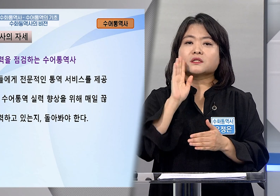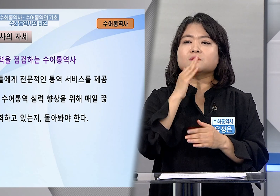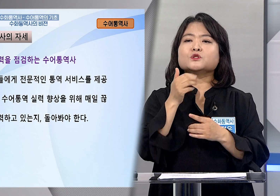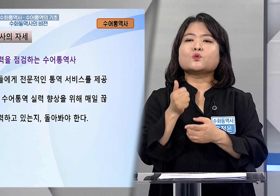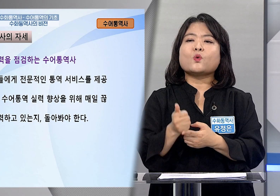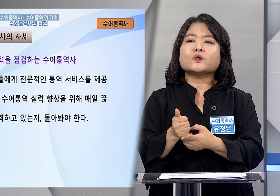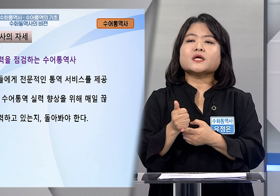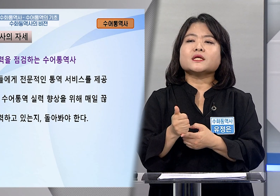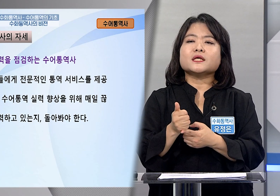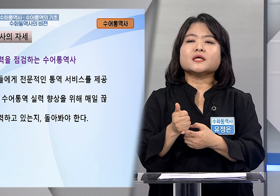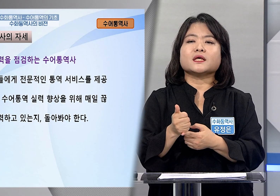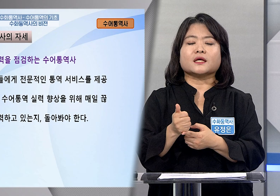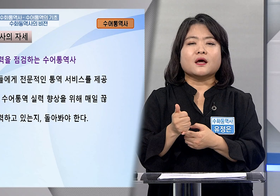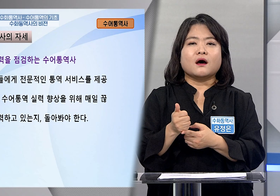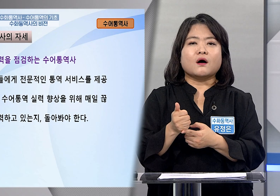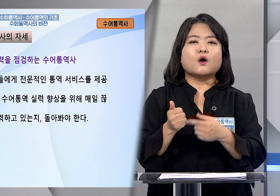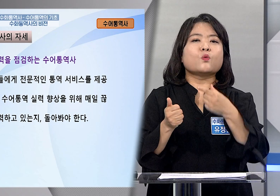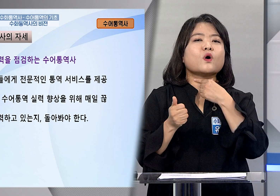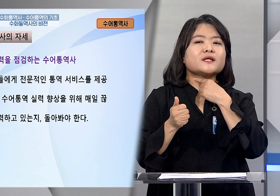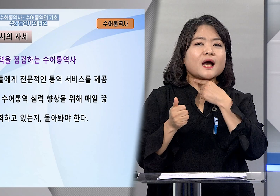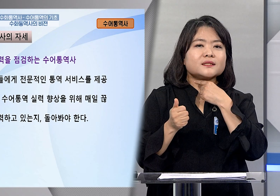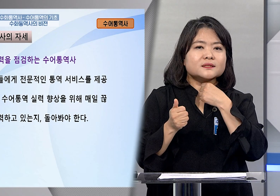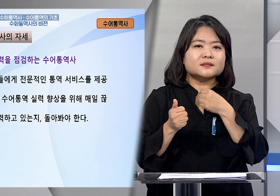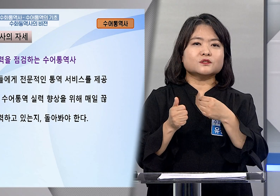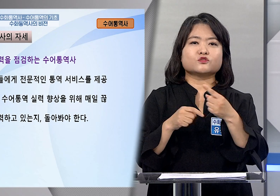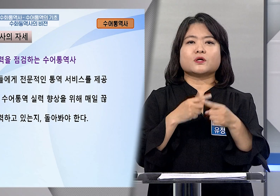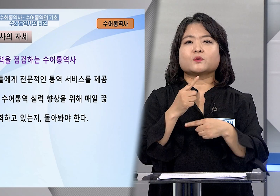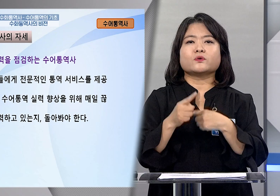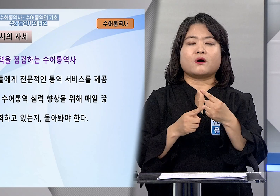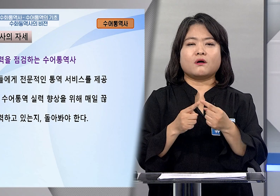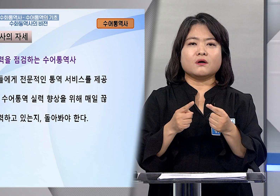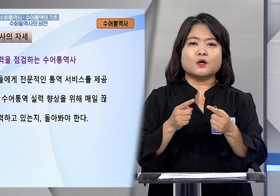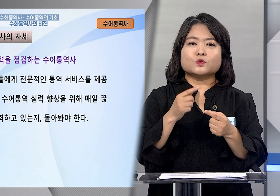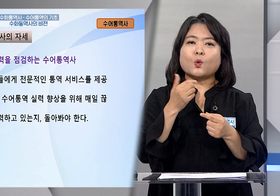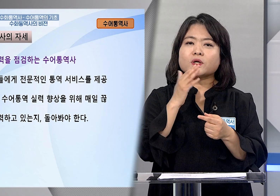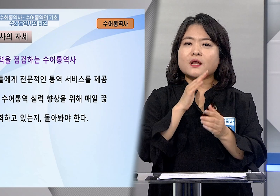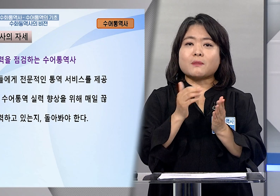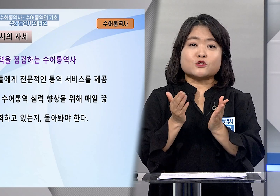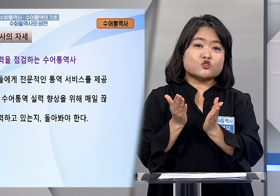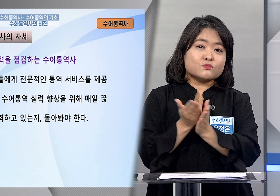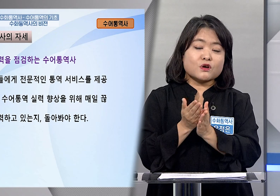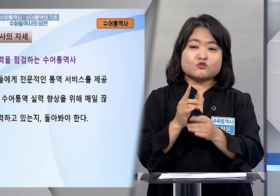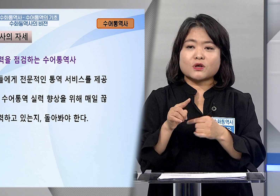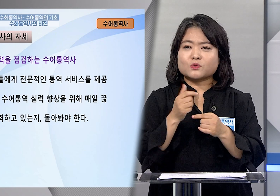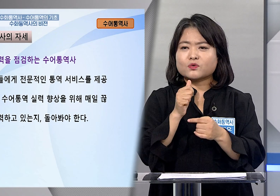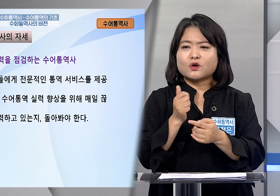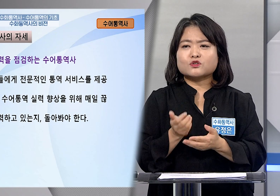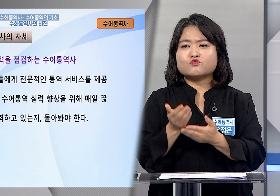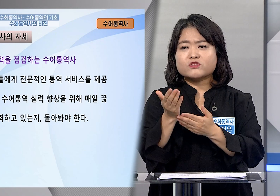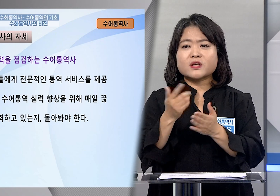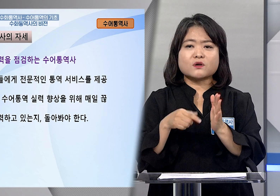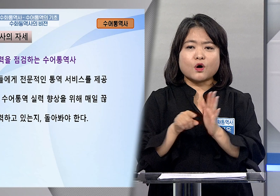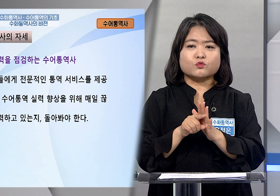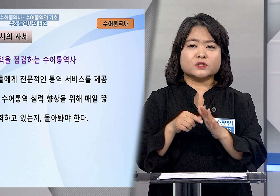그러면 농인이 원하는 수화통역, 농인의 맞춤형 수화통역을 위해서